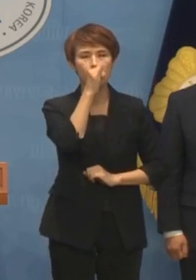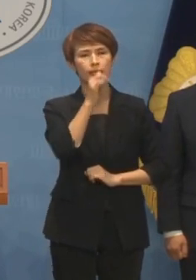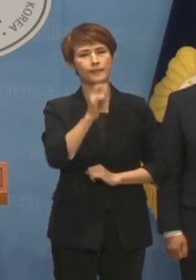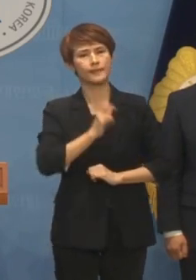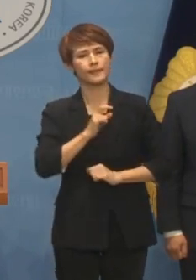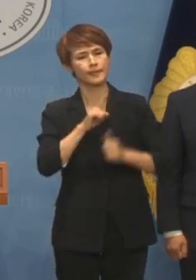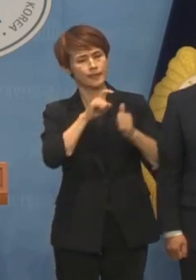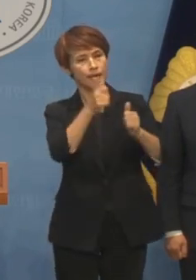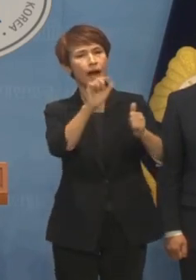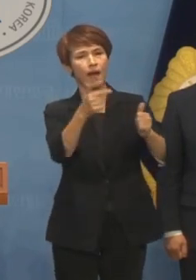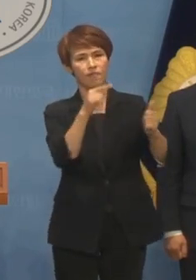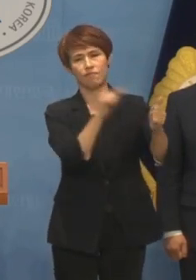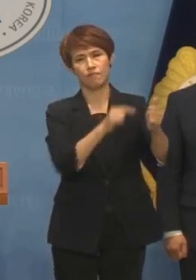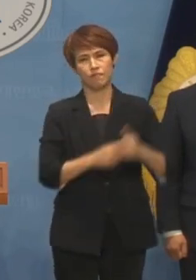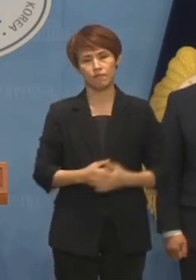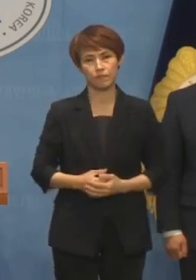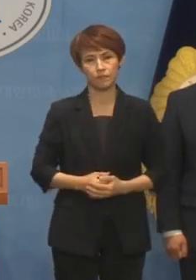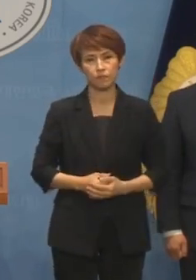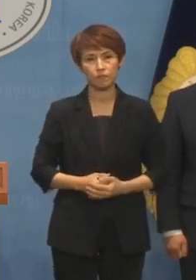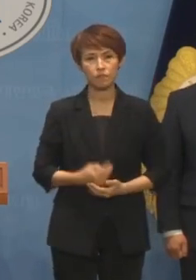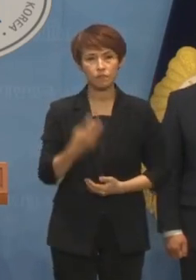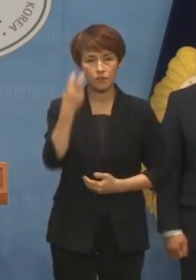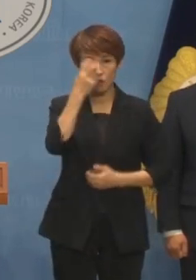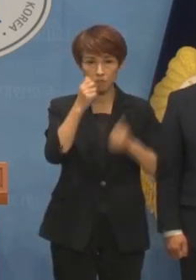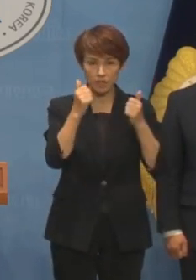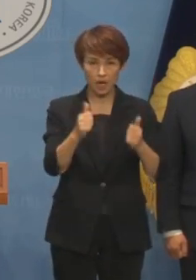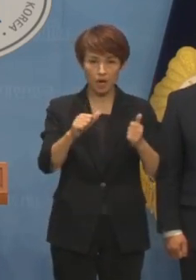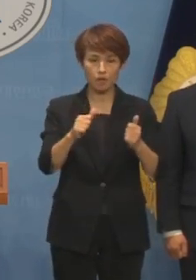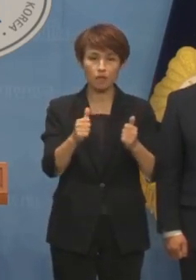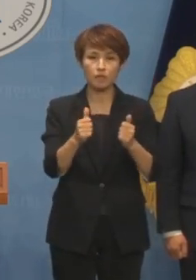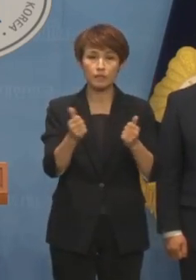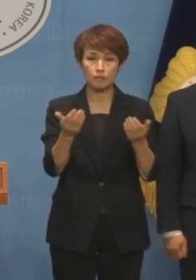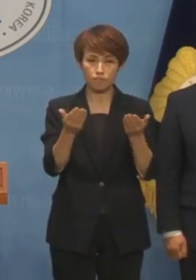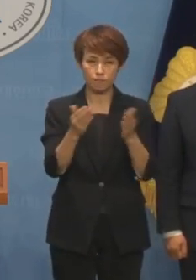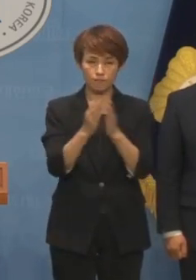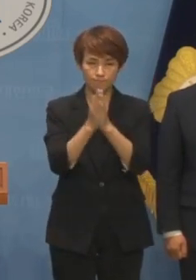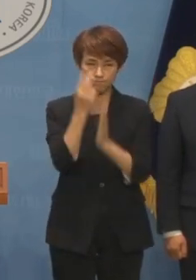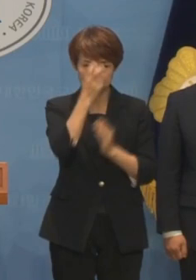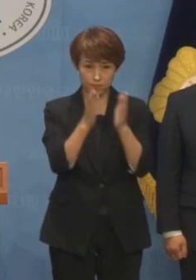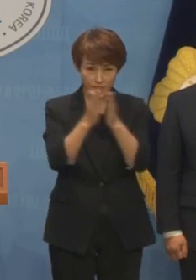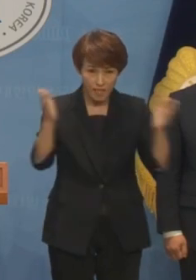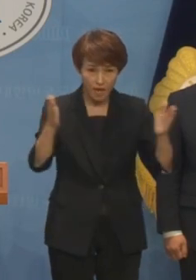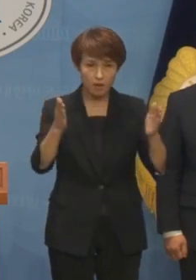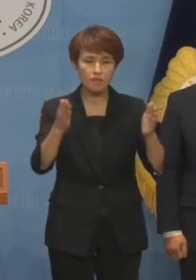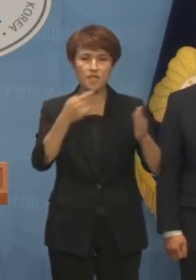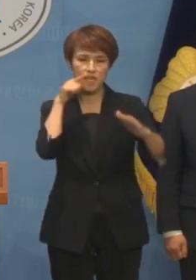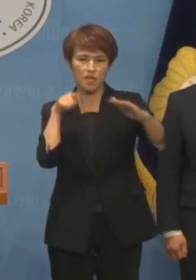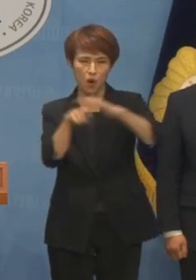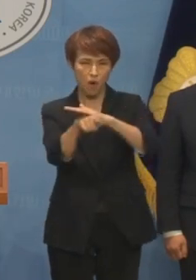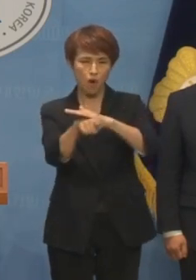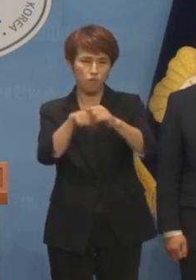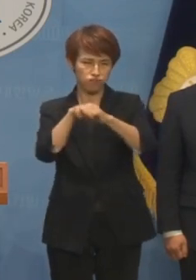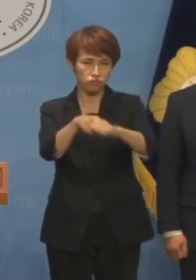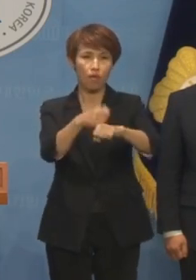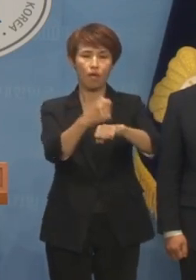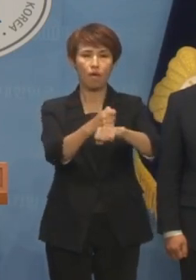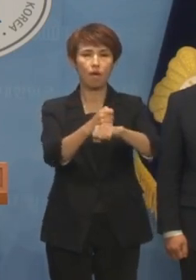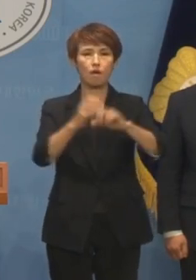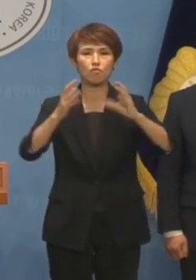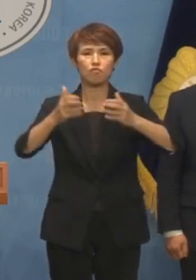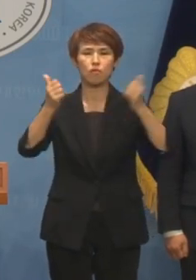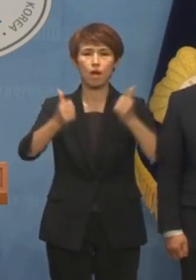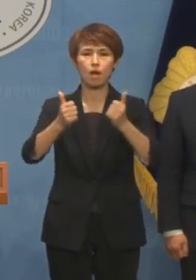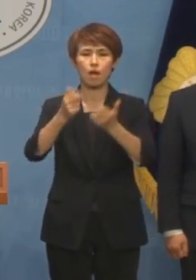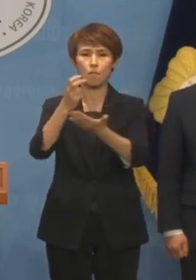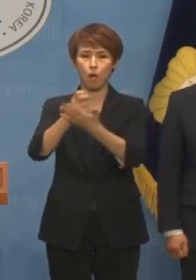했습니다. 아울러 검사의 수사 개시 범위를 시행령 등으로 무리하게 확대해 국회의